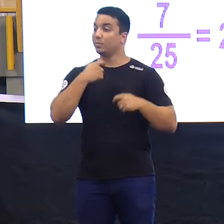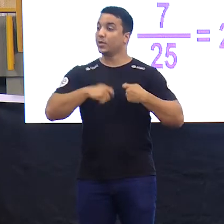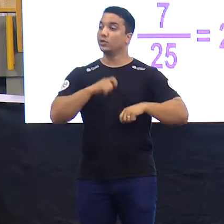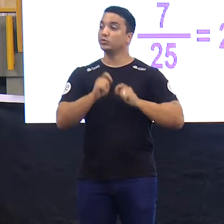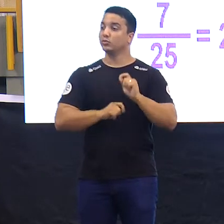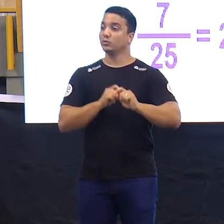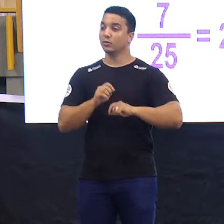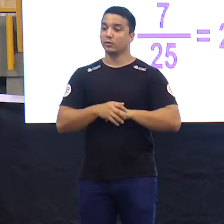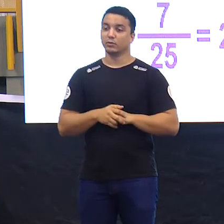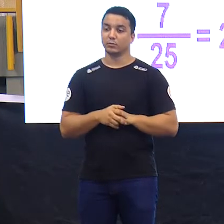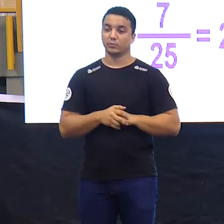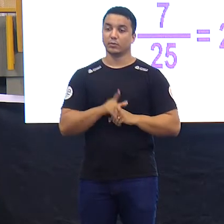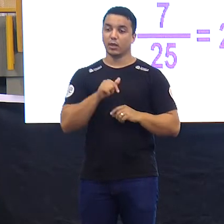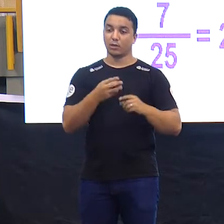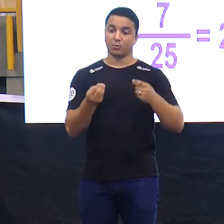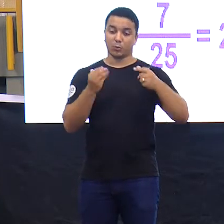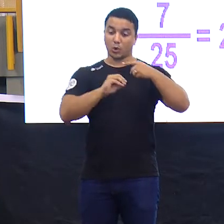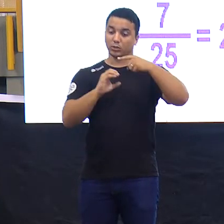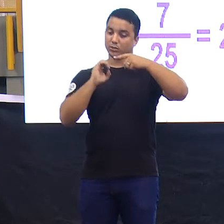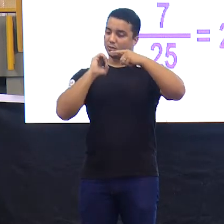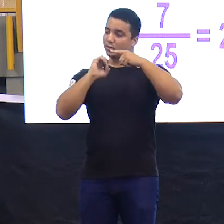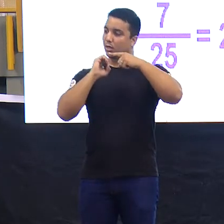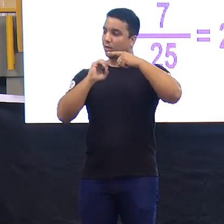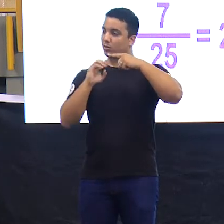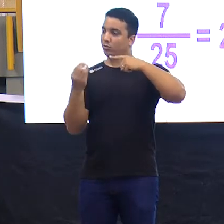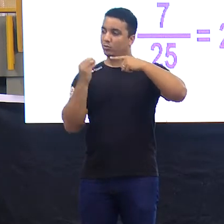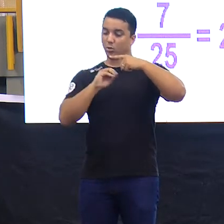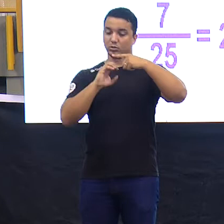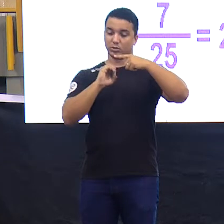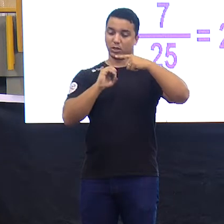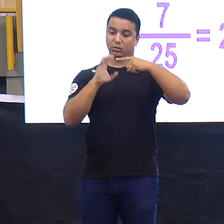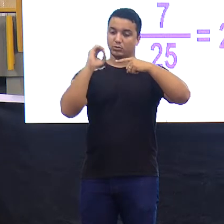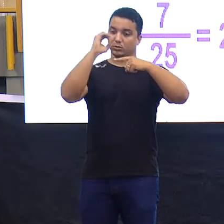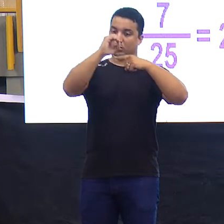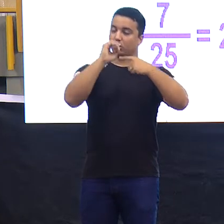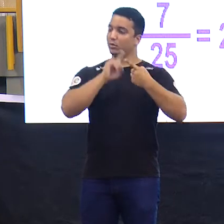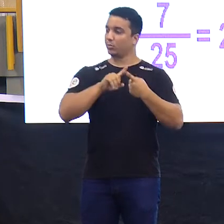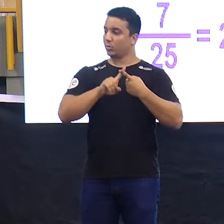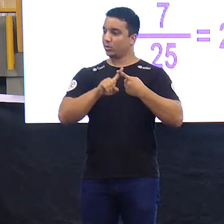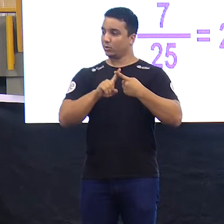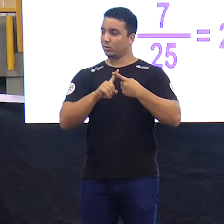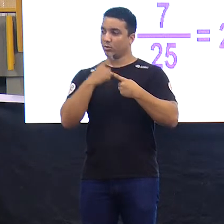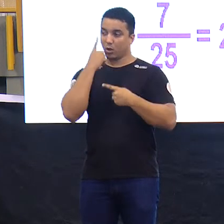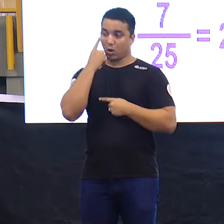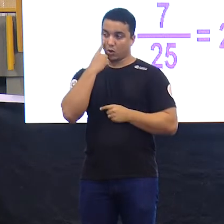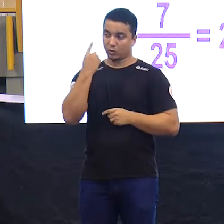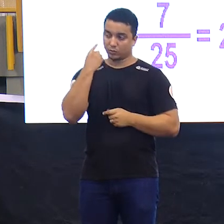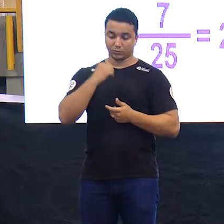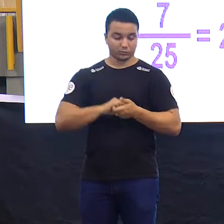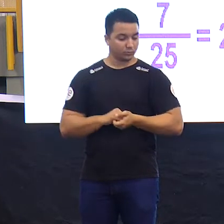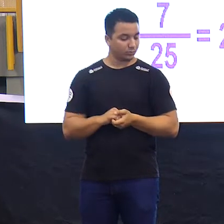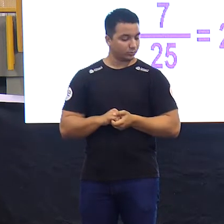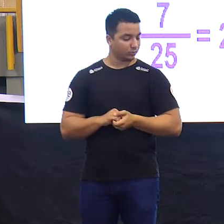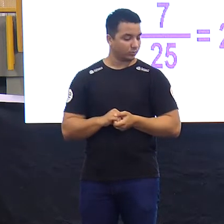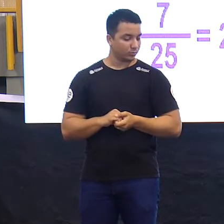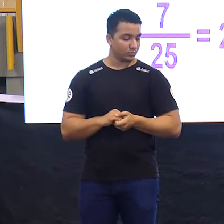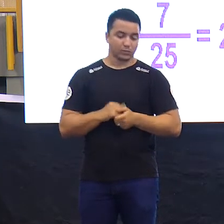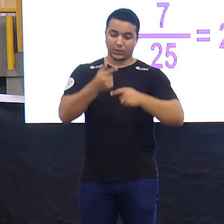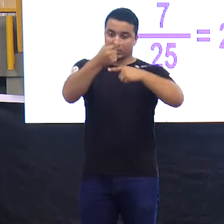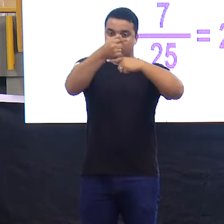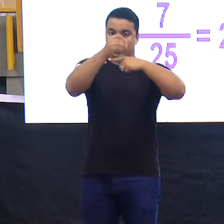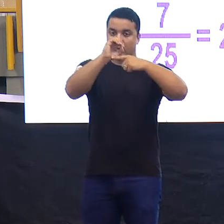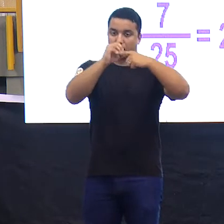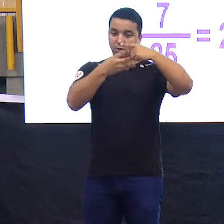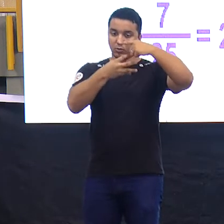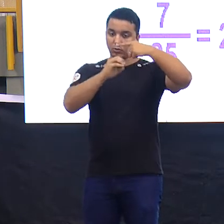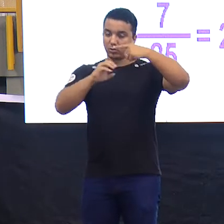quê? Acrescento um zero em cima e acrescento um zero embaixo. E aí